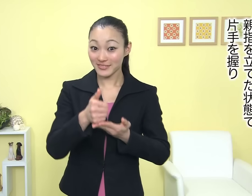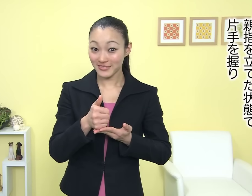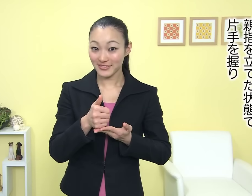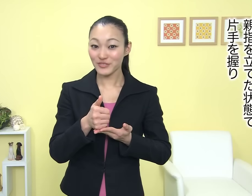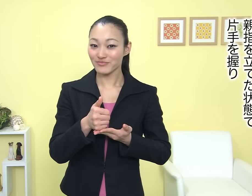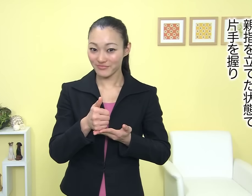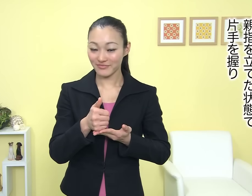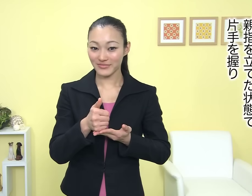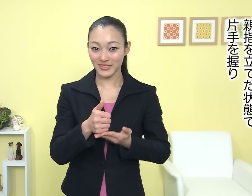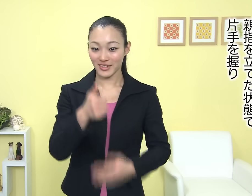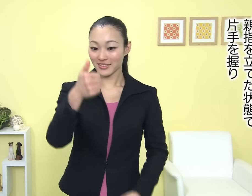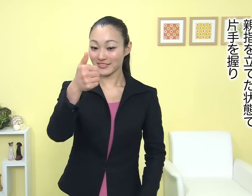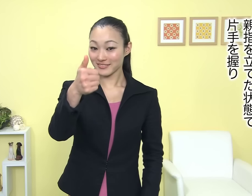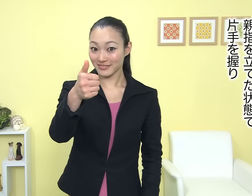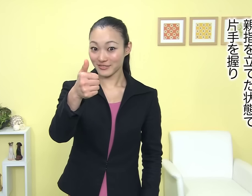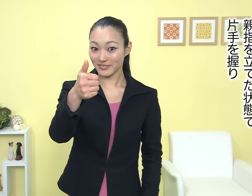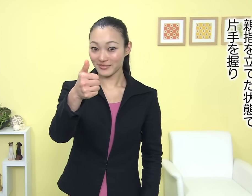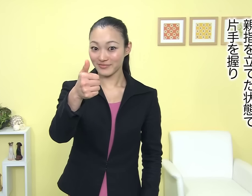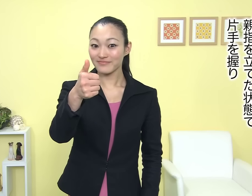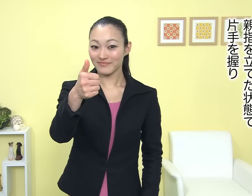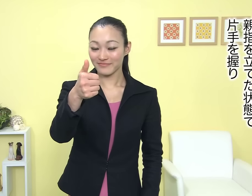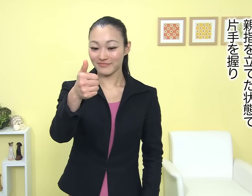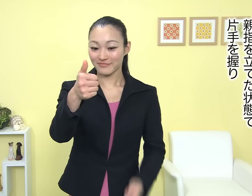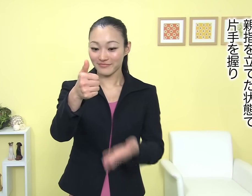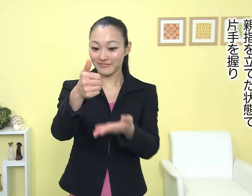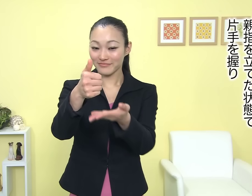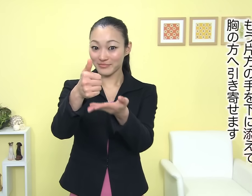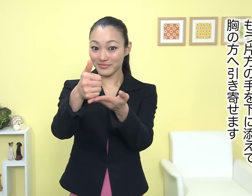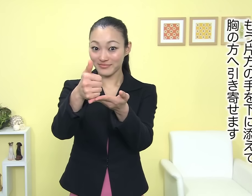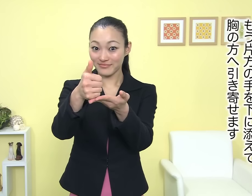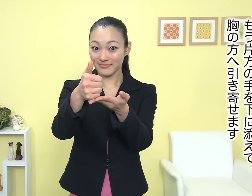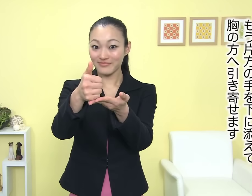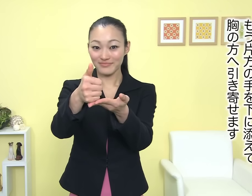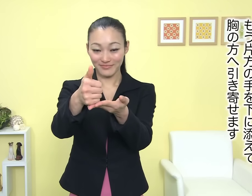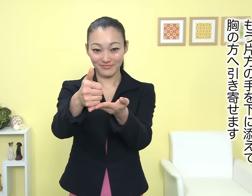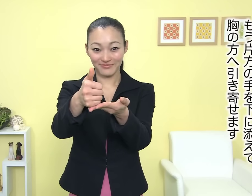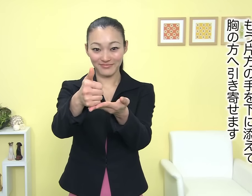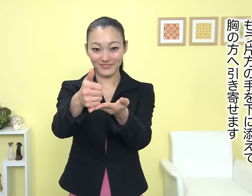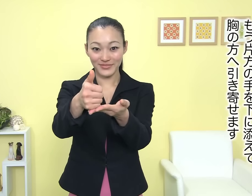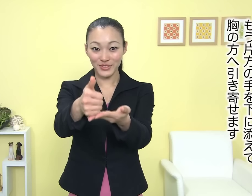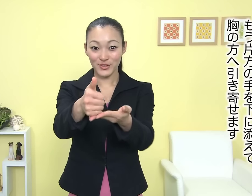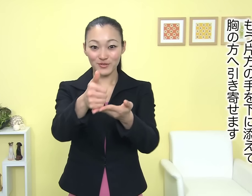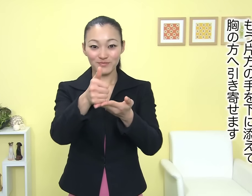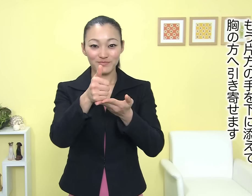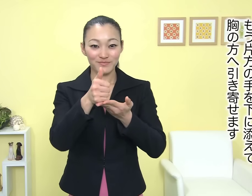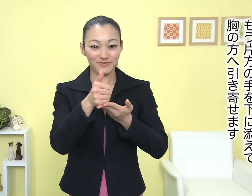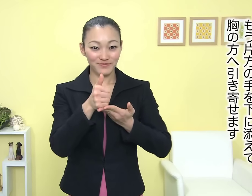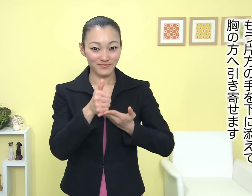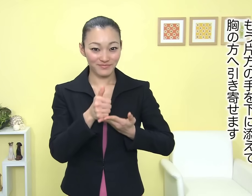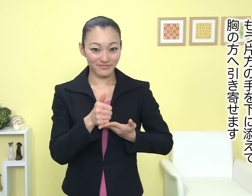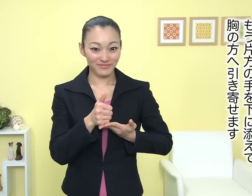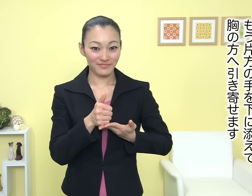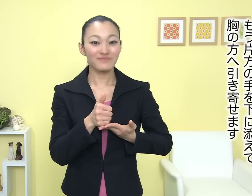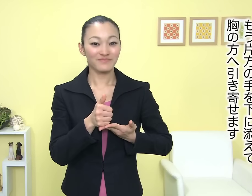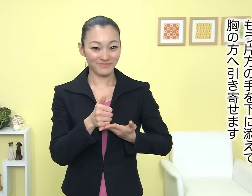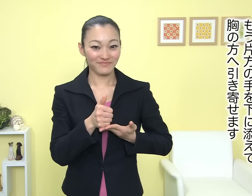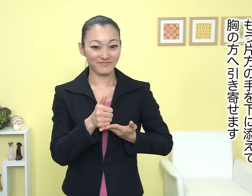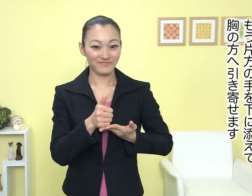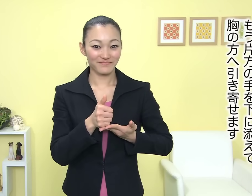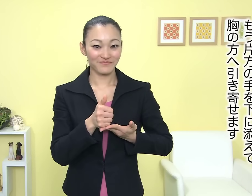親指を立てた状態で片手を握り、もう片方の手を下に添えて胸の方へ引き